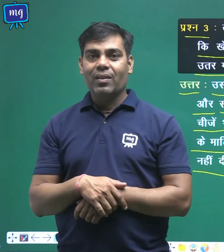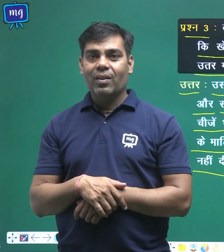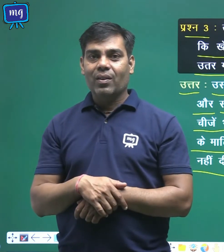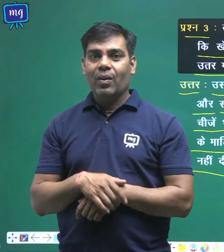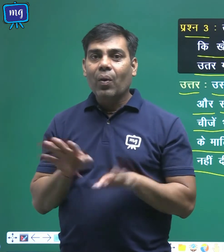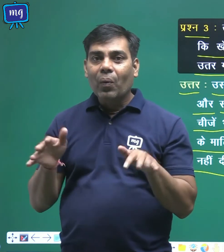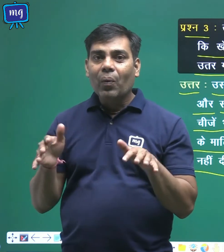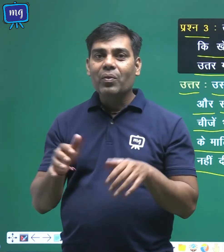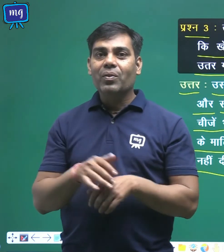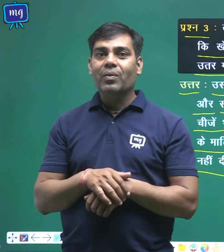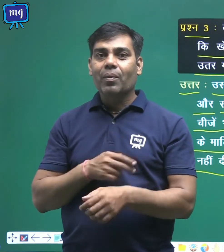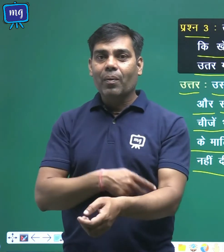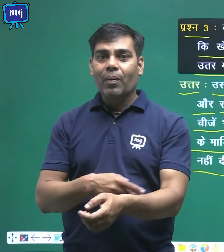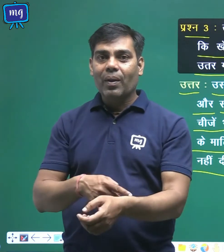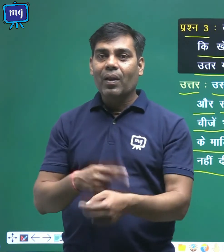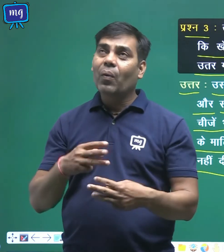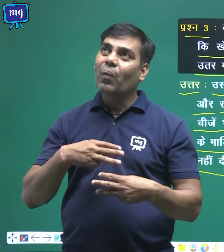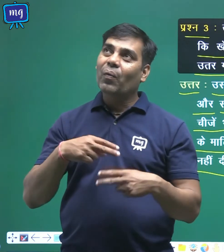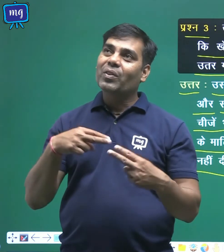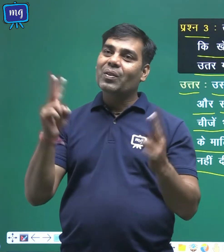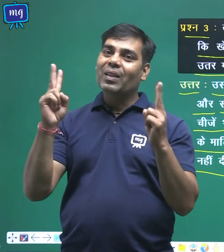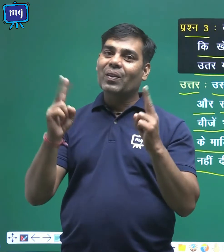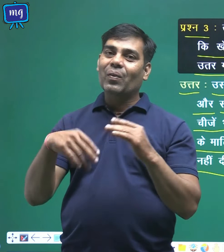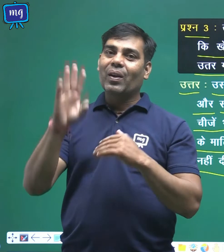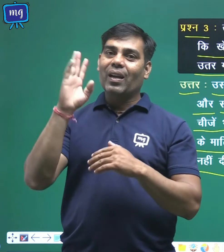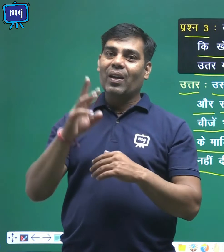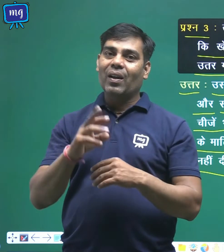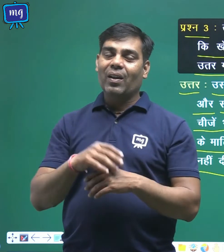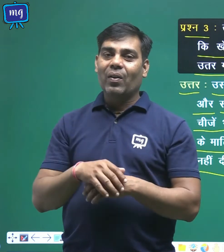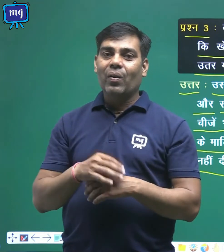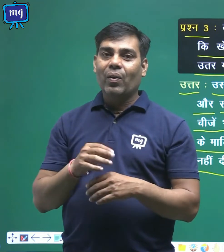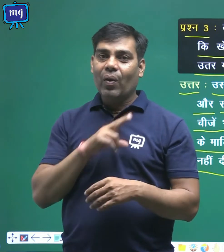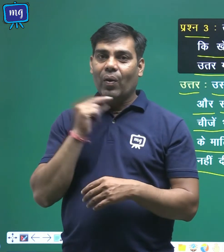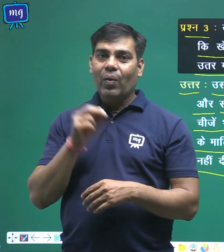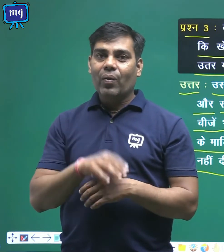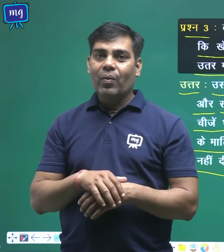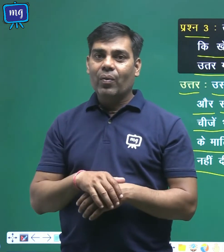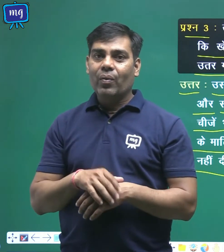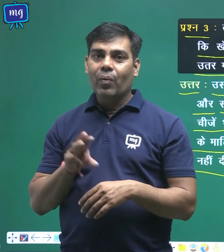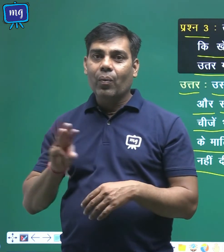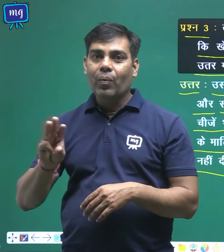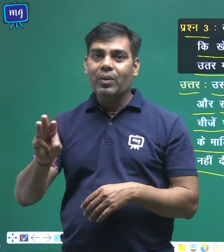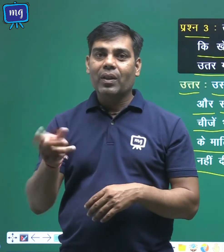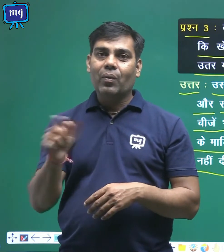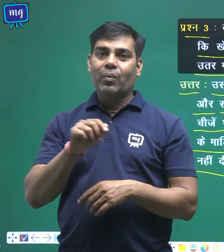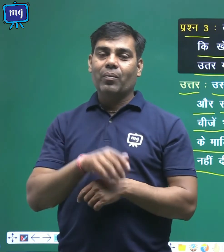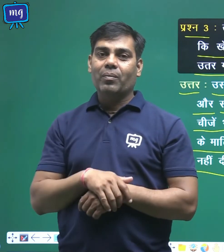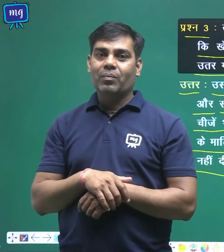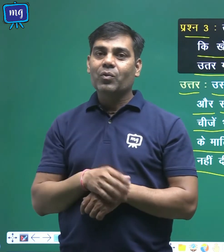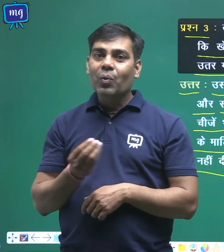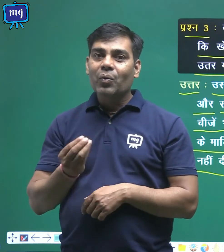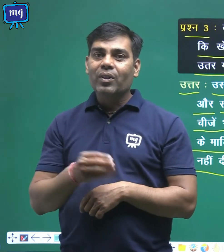कुरज आज़ाद हो गया और ऊंदरे को